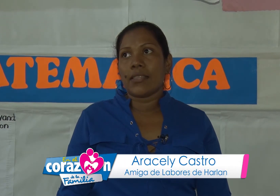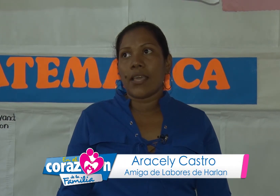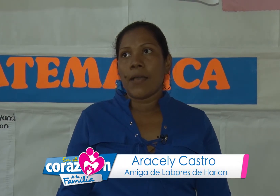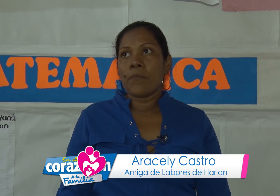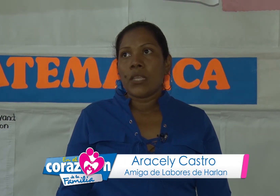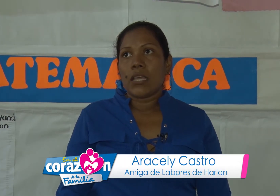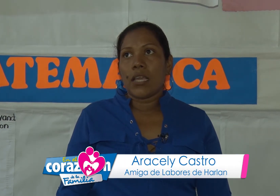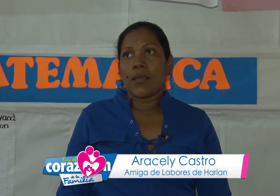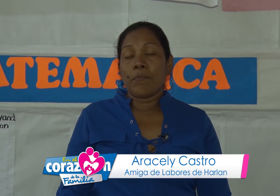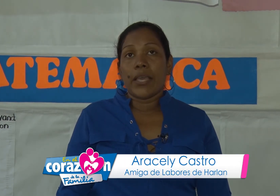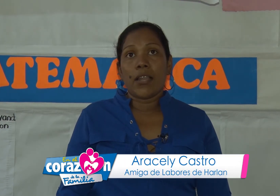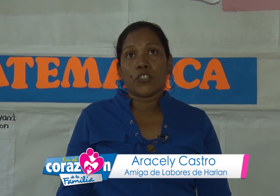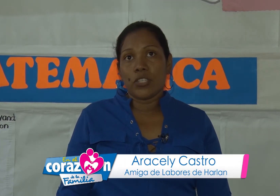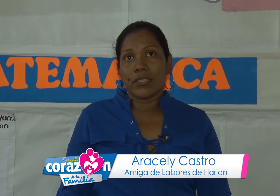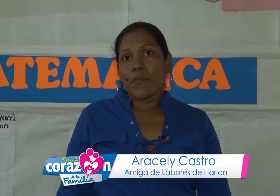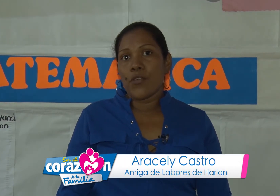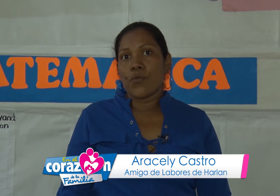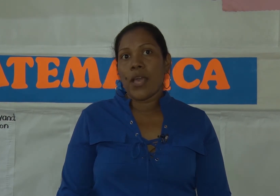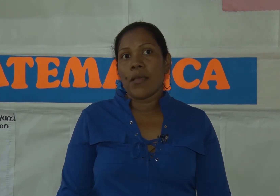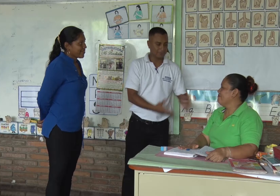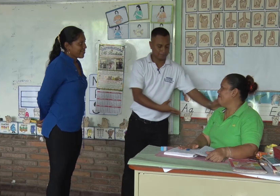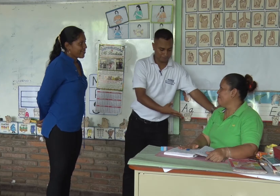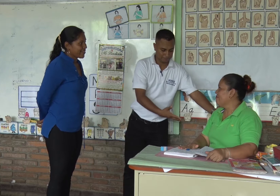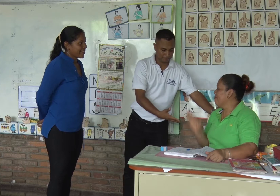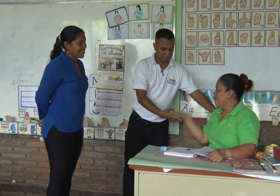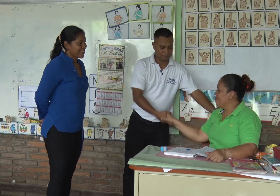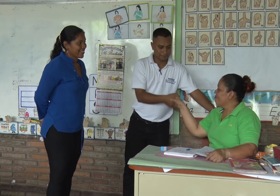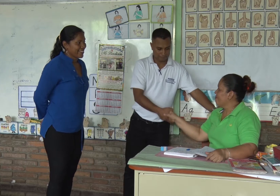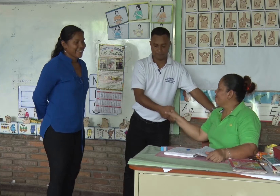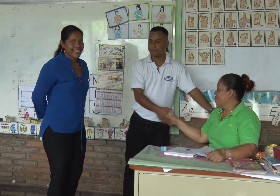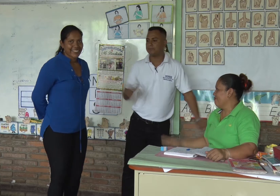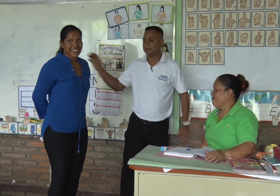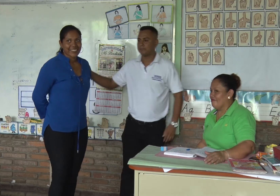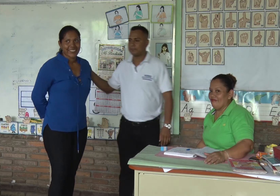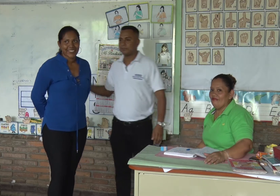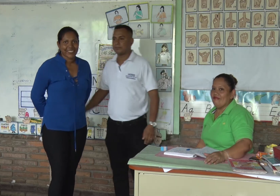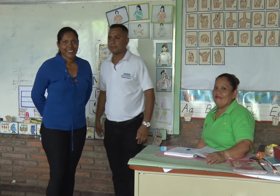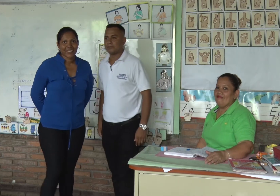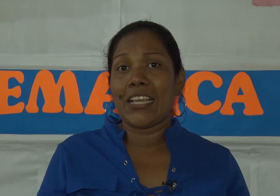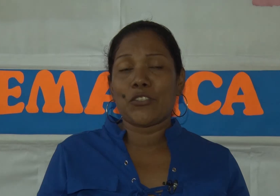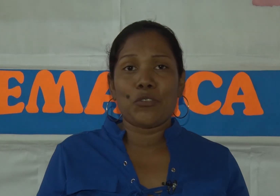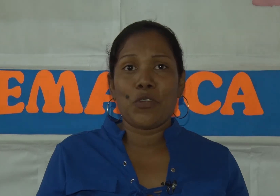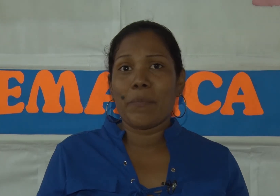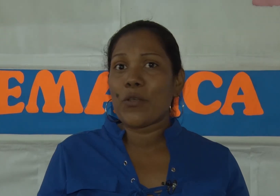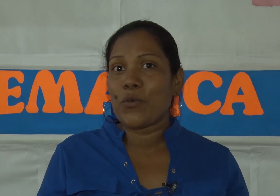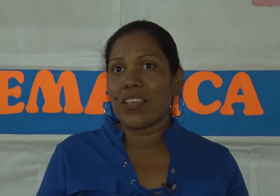Chinandega, él solicita mi ayuda. El impedimento auditivo que Harlan tiene, eso no le perjudica